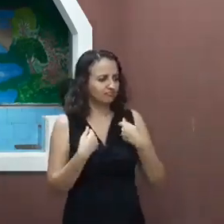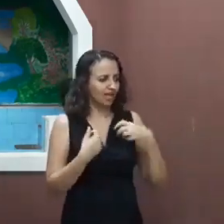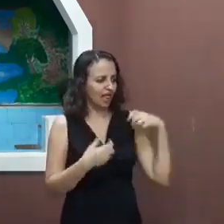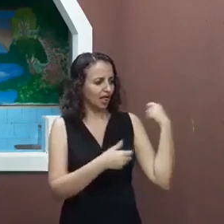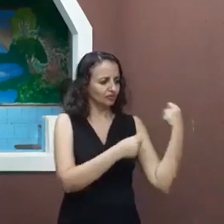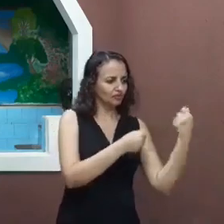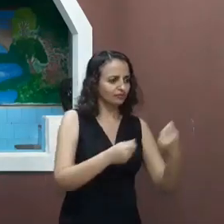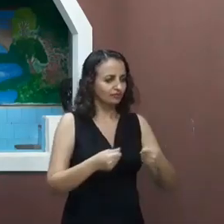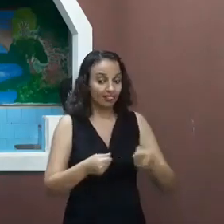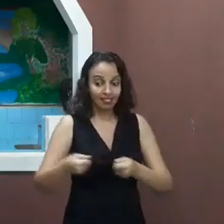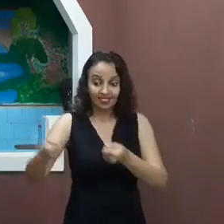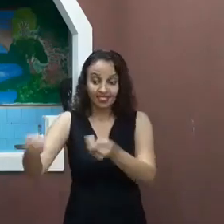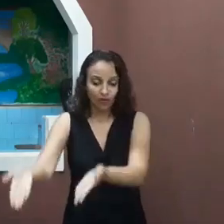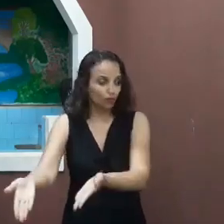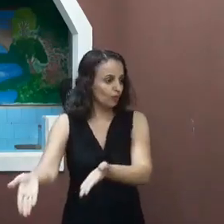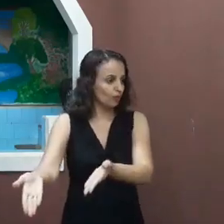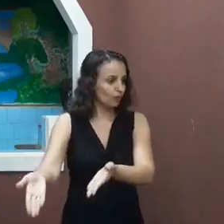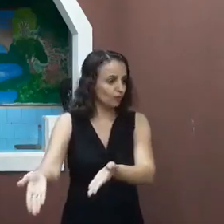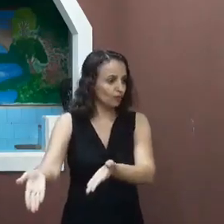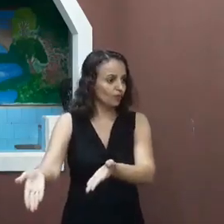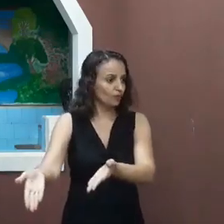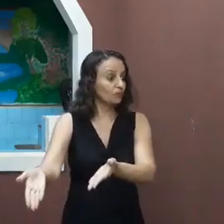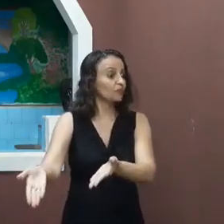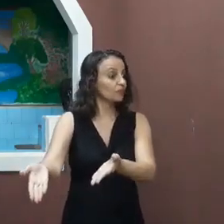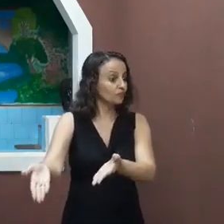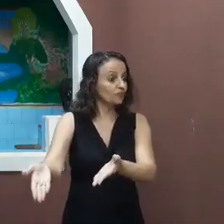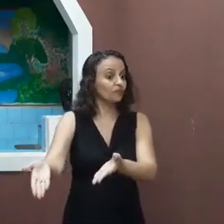ficou com frio e deu para aquela pessoa.